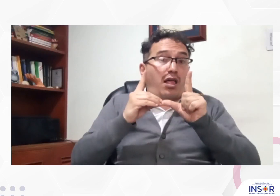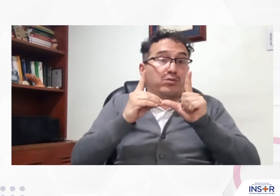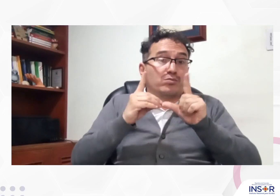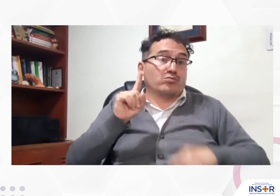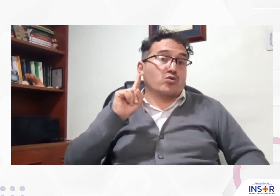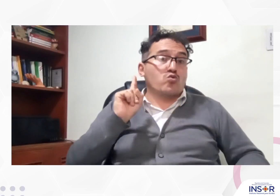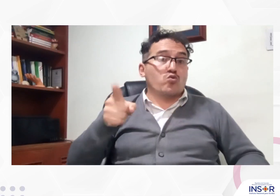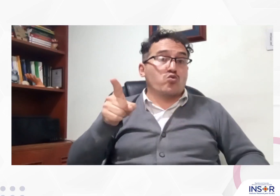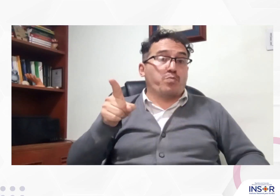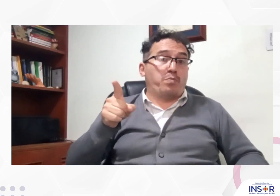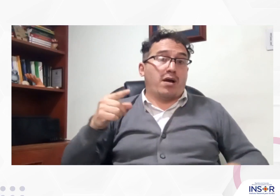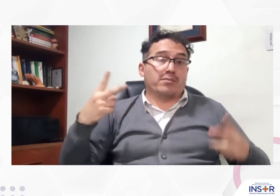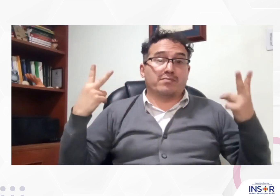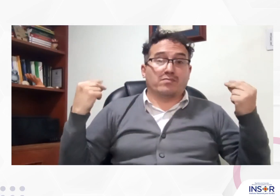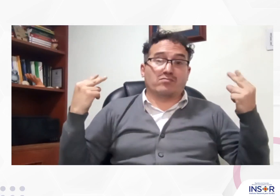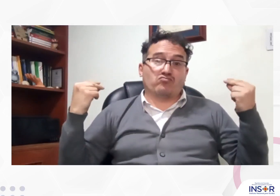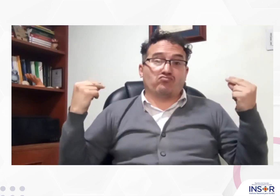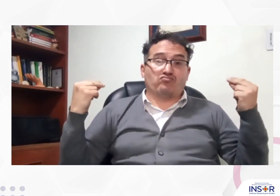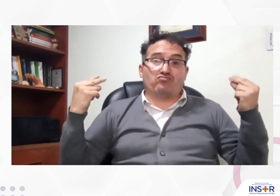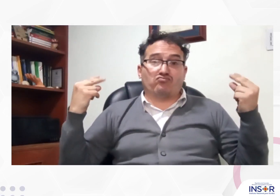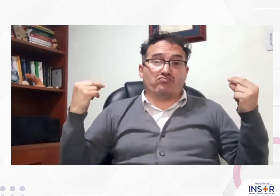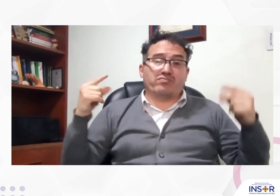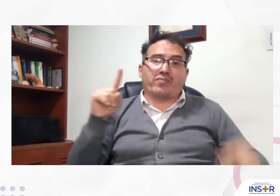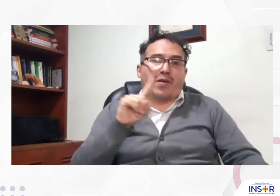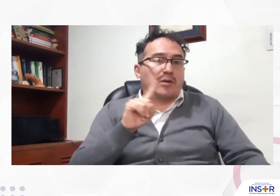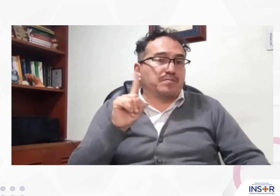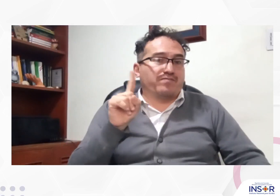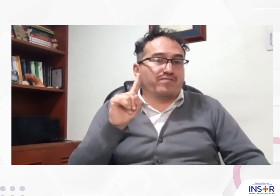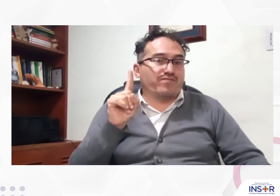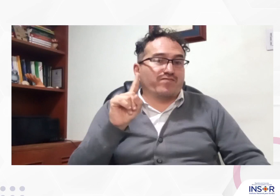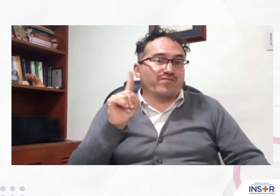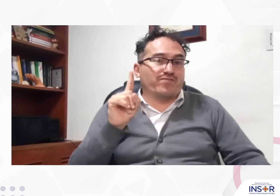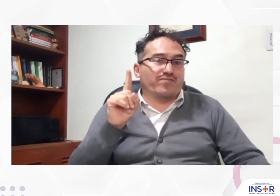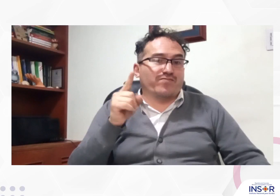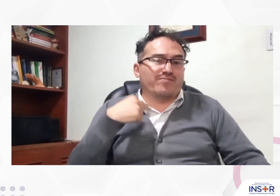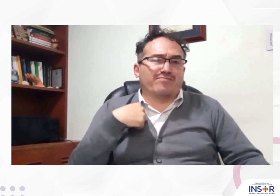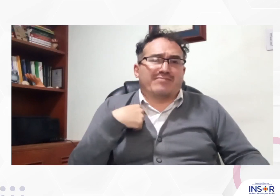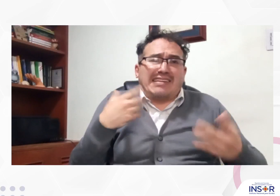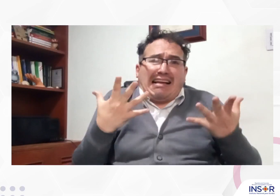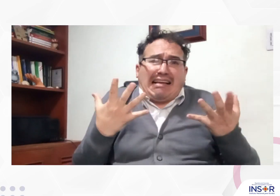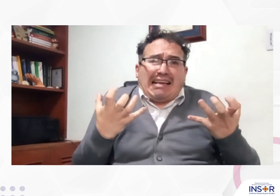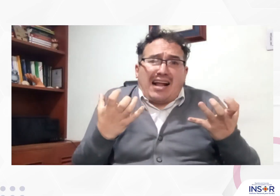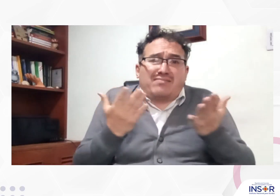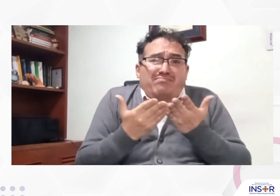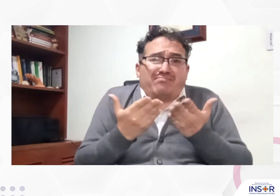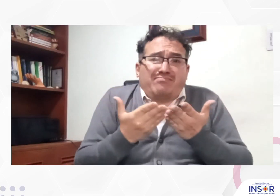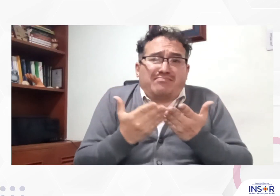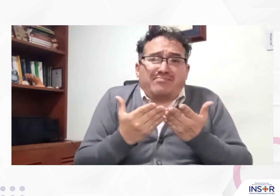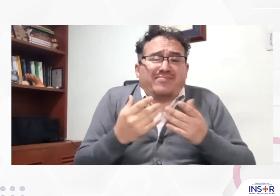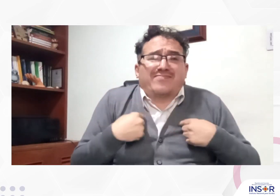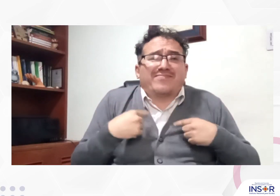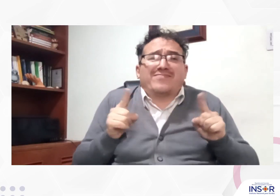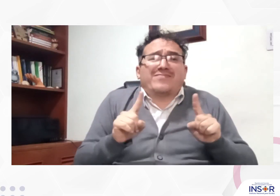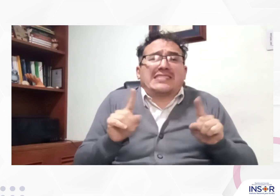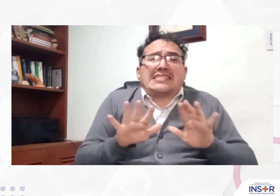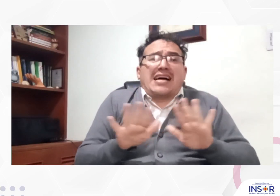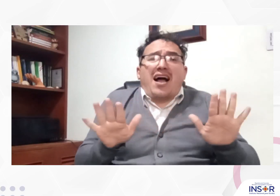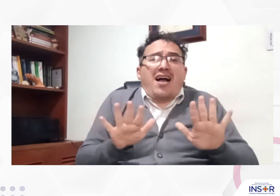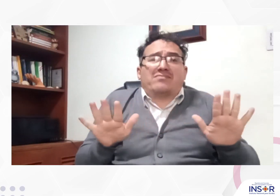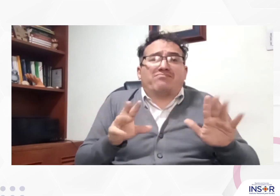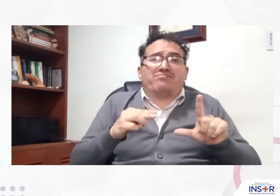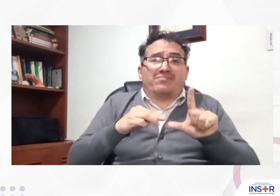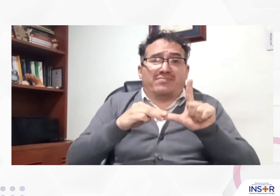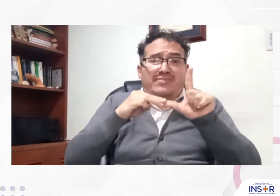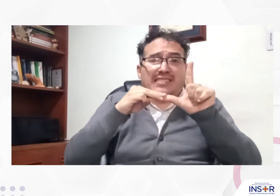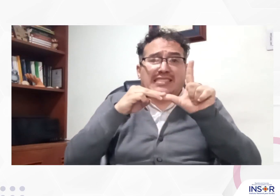mi campo de estudios doctoral, yo escogí también esta elección del doctorado no para ser presumido en